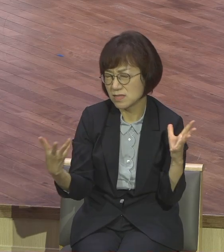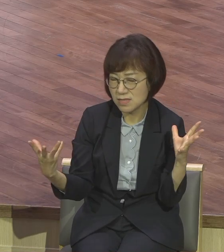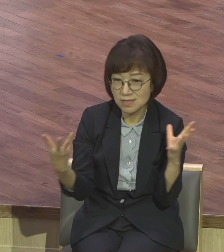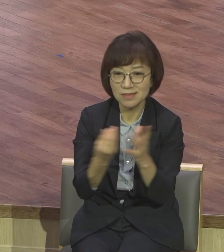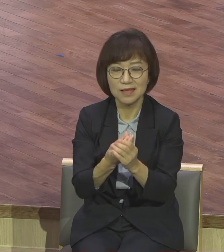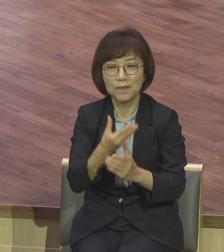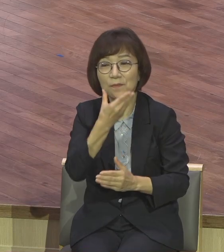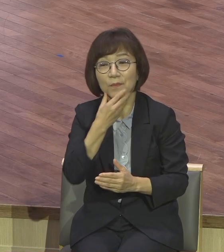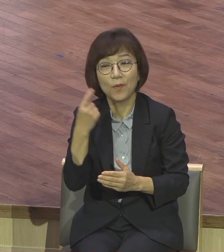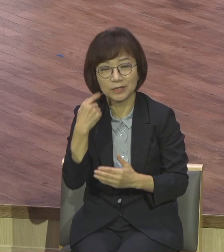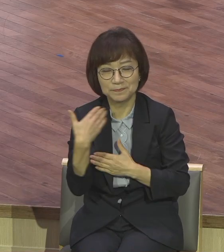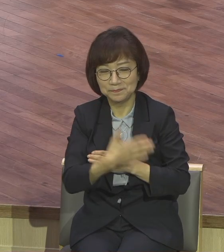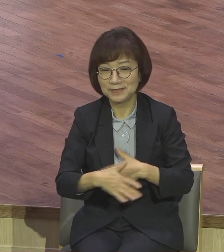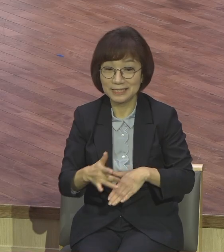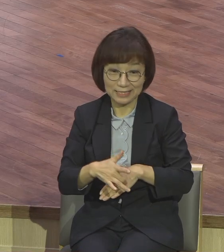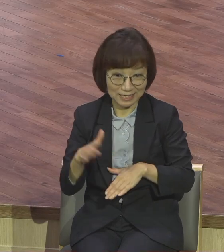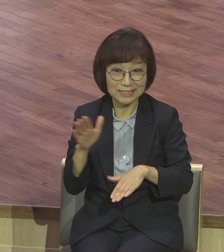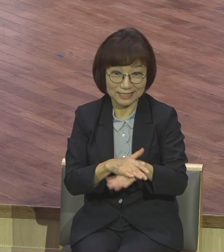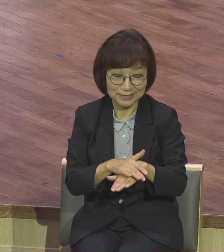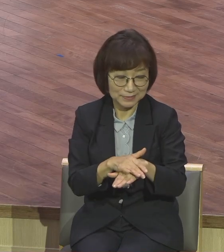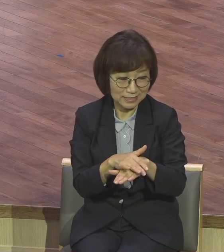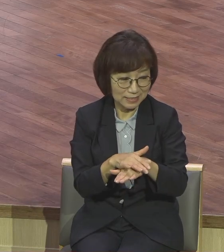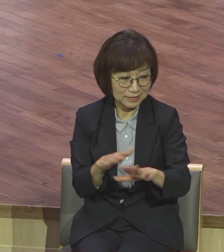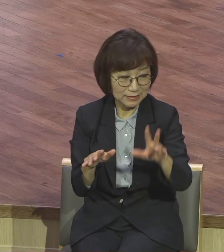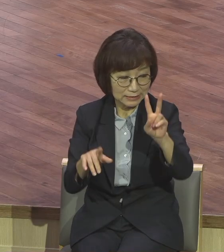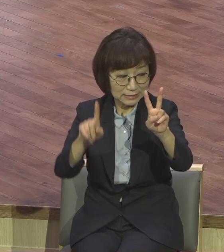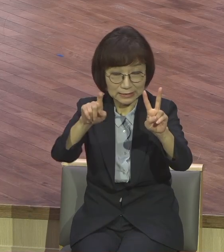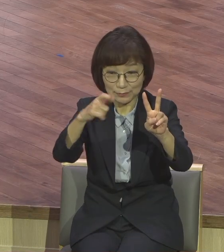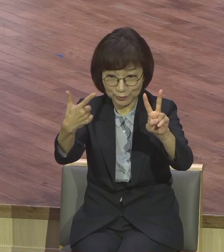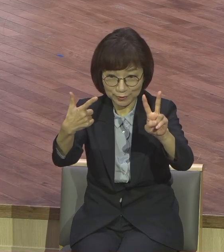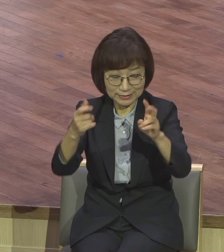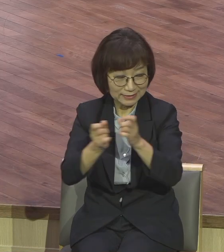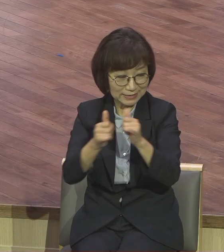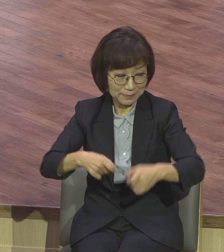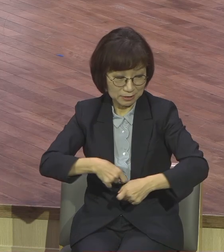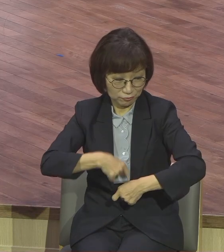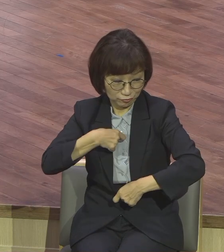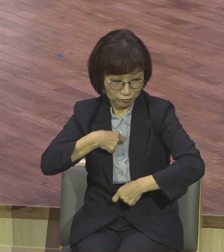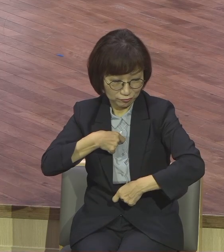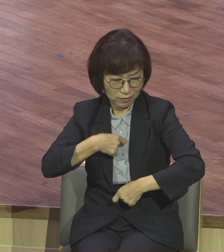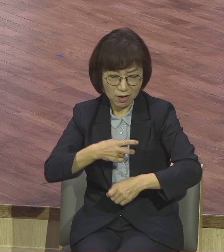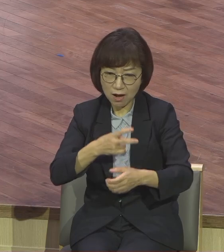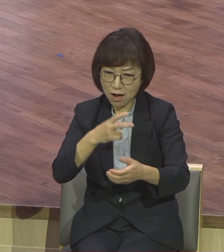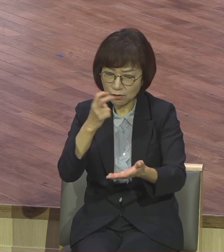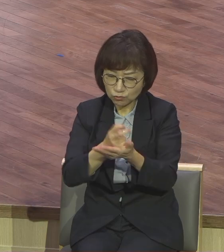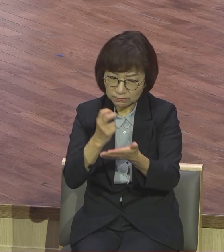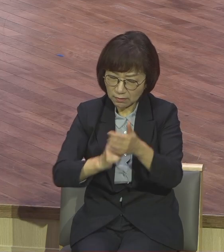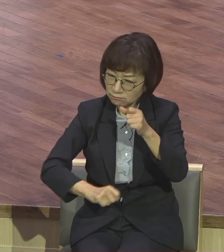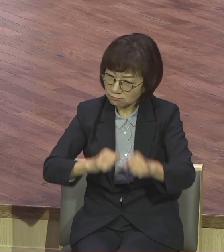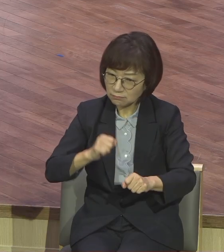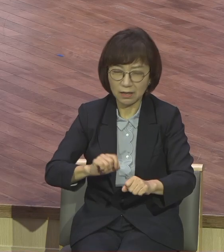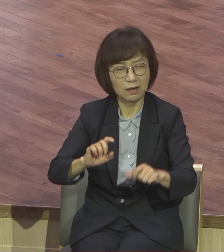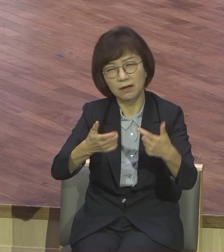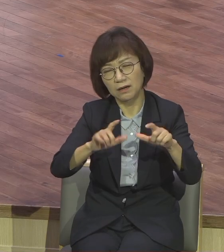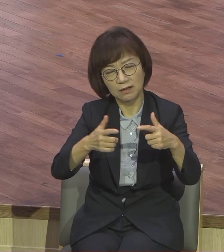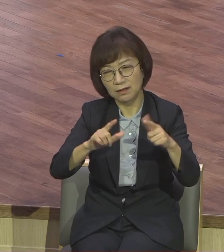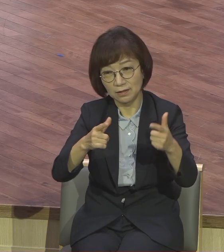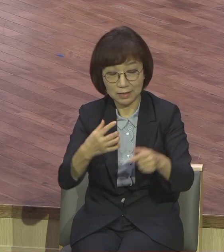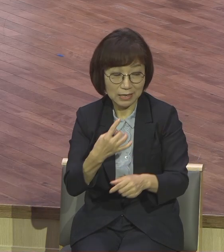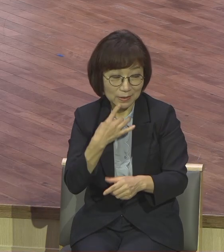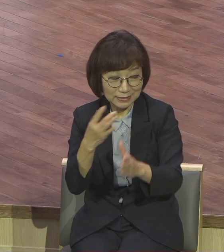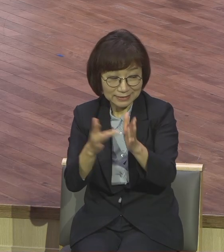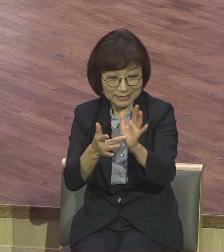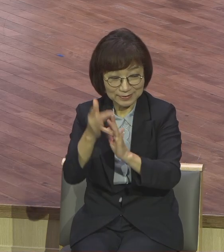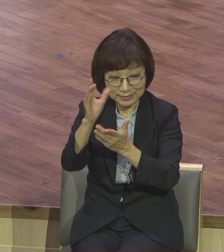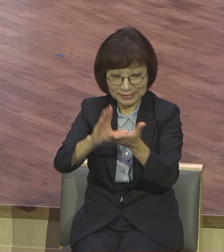체질입니다. 16절 봅니다. 사람이 어렵게 되는 것은 율법의 행위로 말미암이 아니오 오직